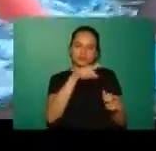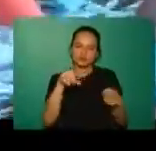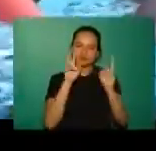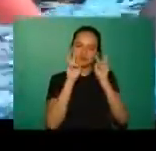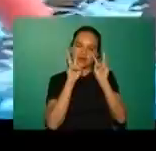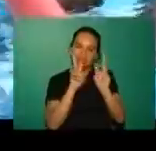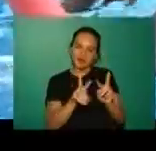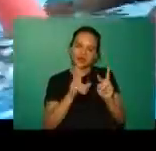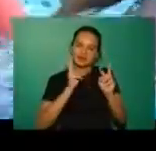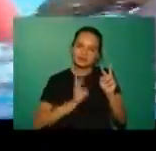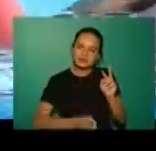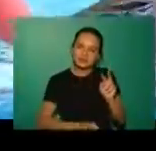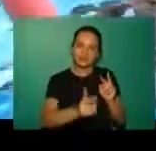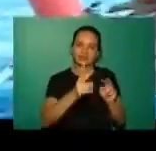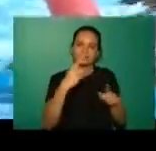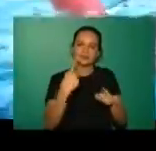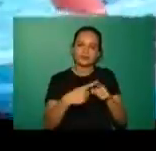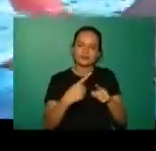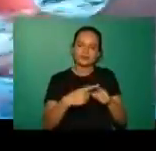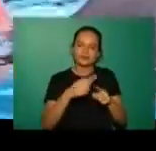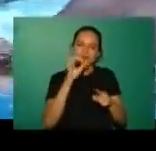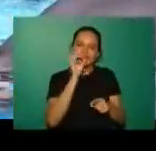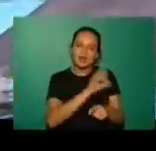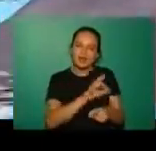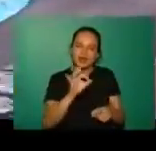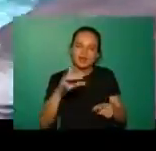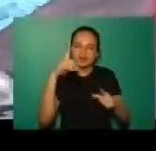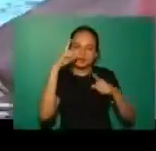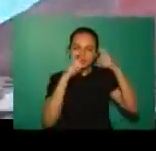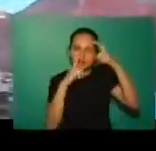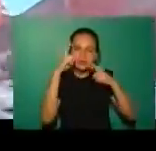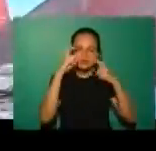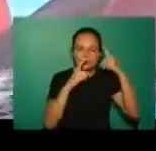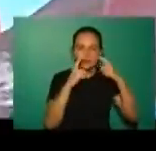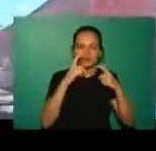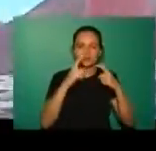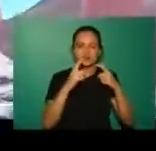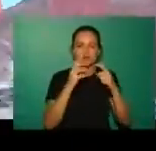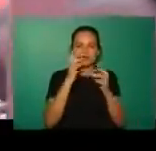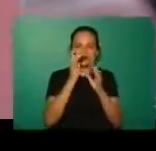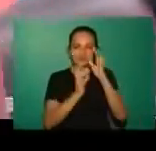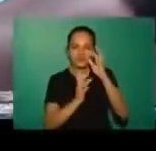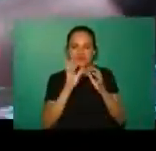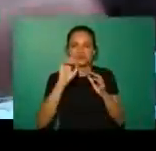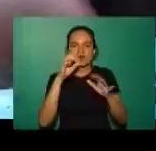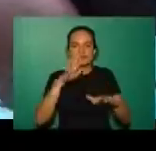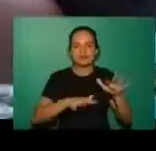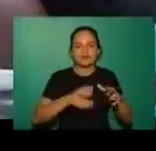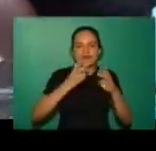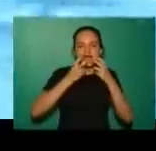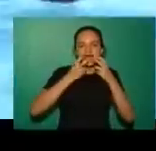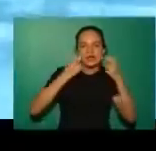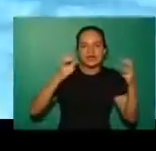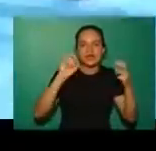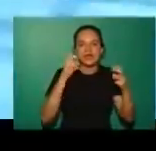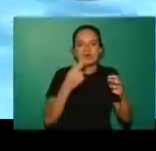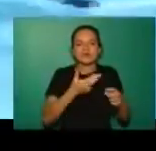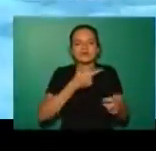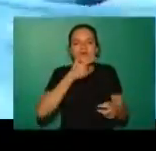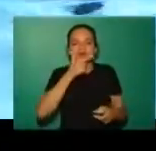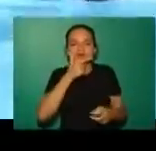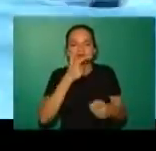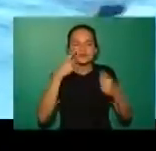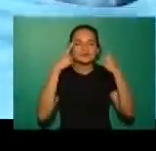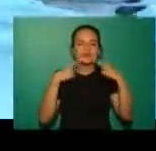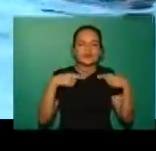atenta sempre, porque cada expressão, cada gesto, às vezes um grito, um sorriso, um